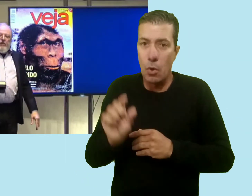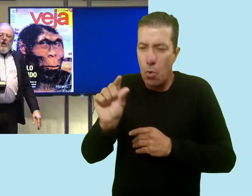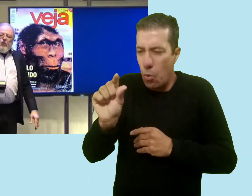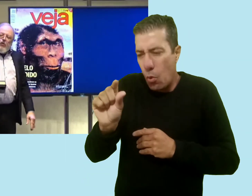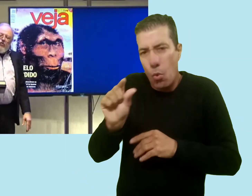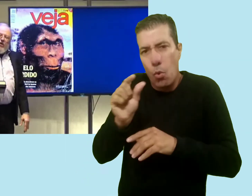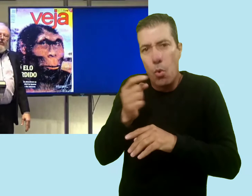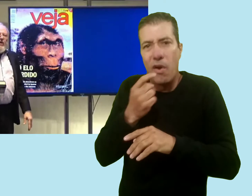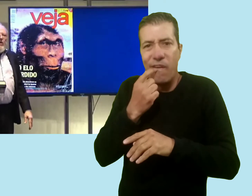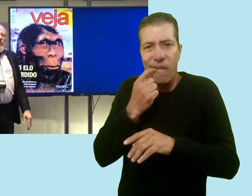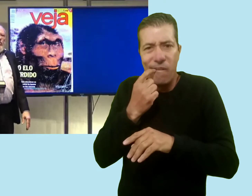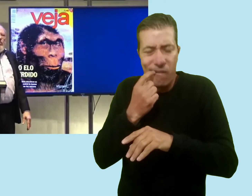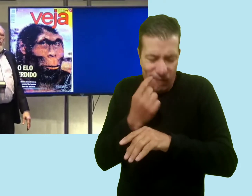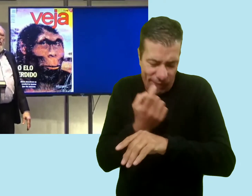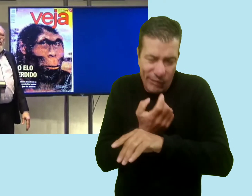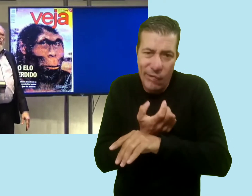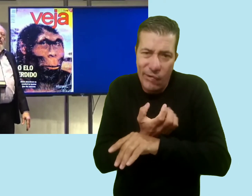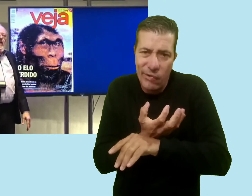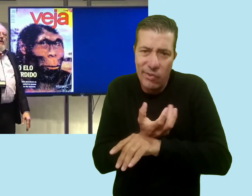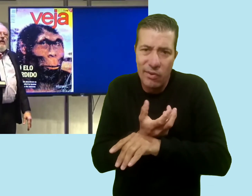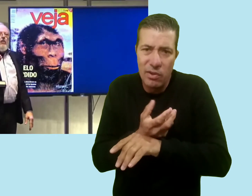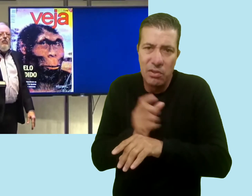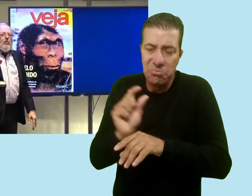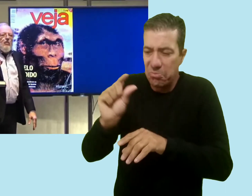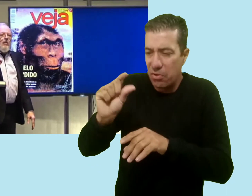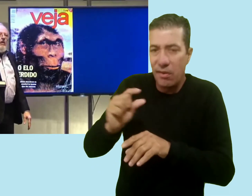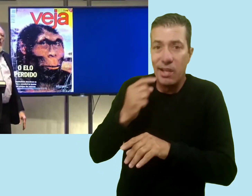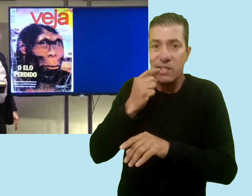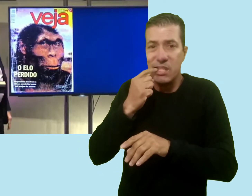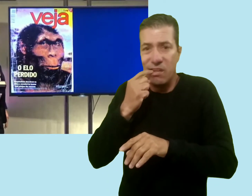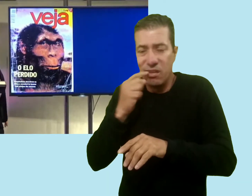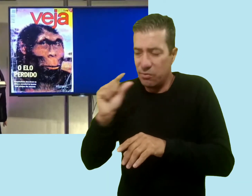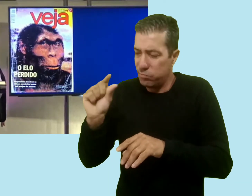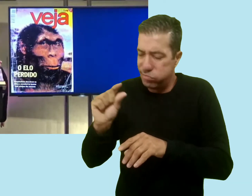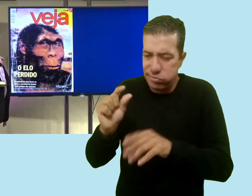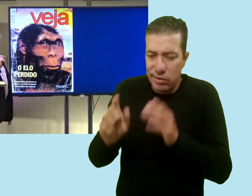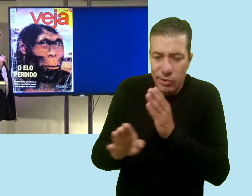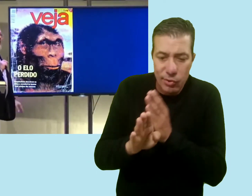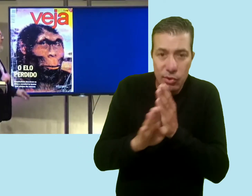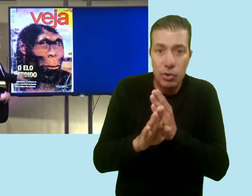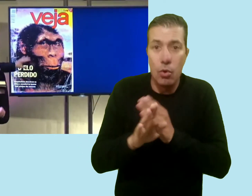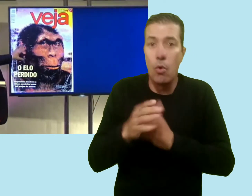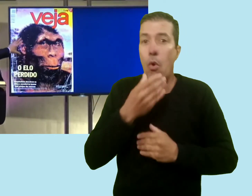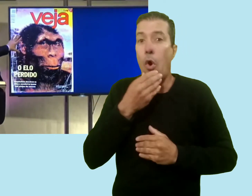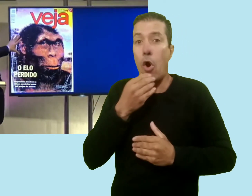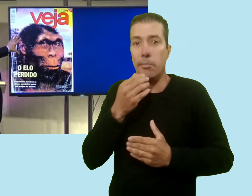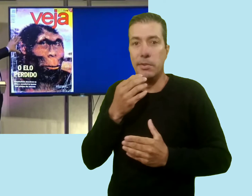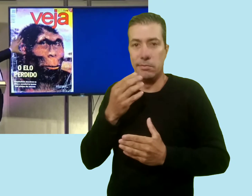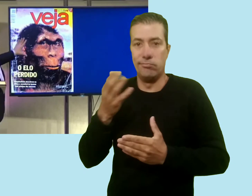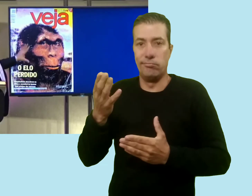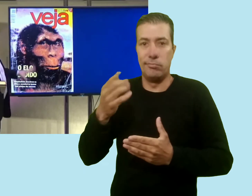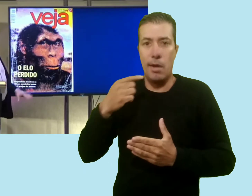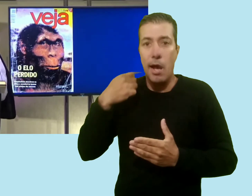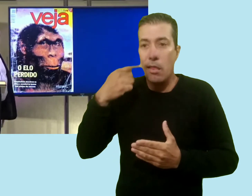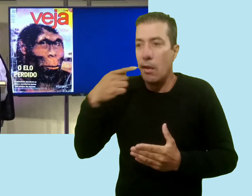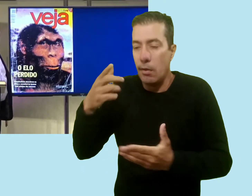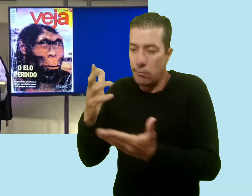descobriram alguns ossinhos e uns dentinhos. E o artista pintou isso